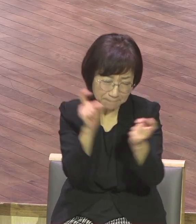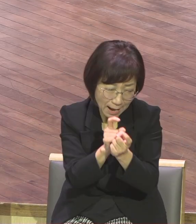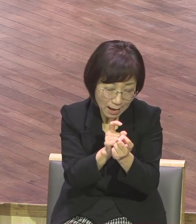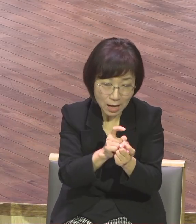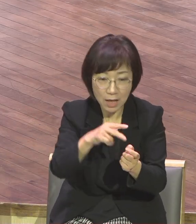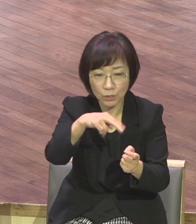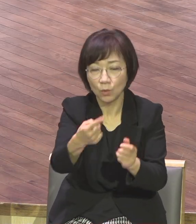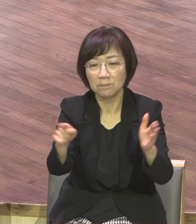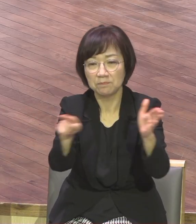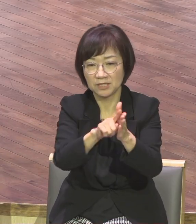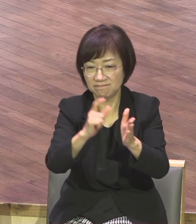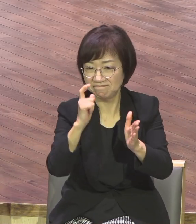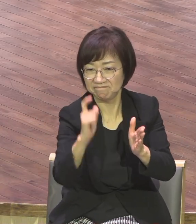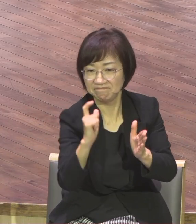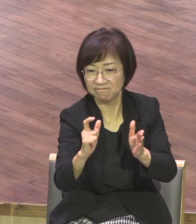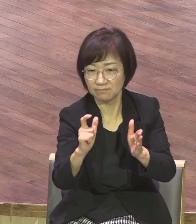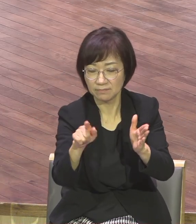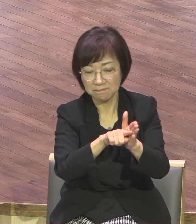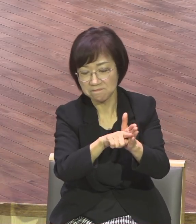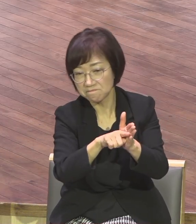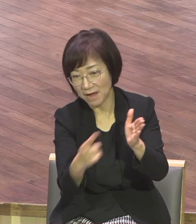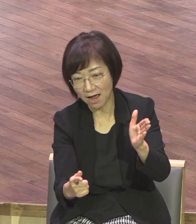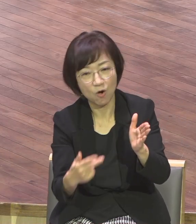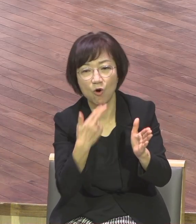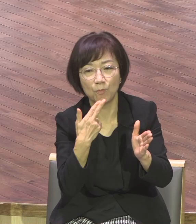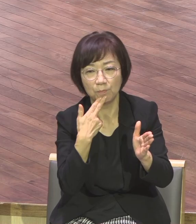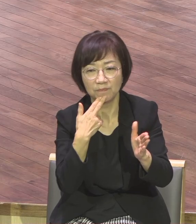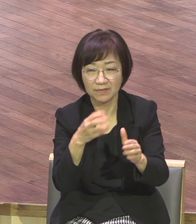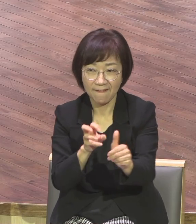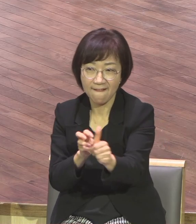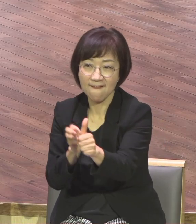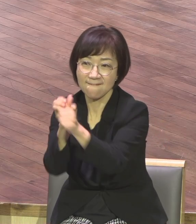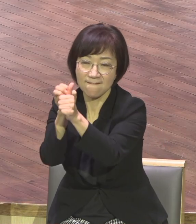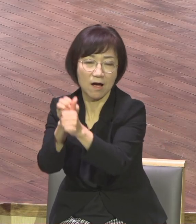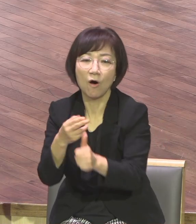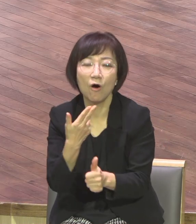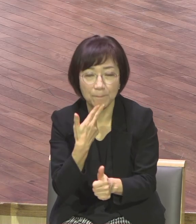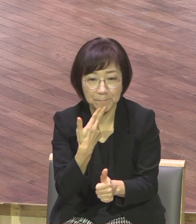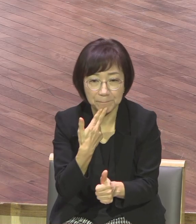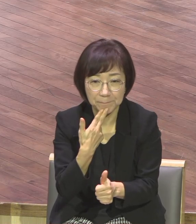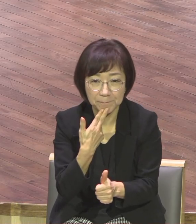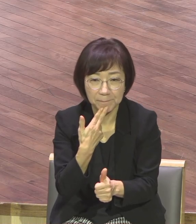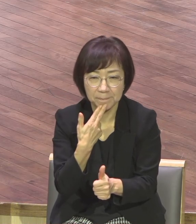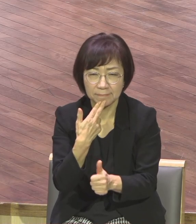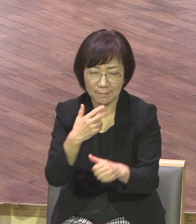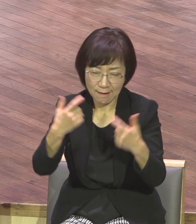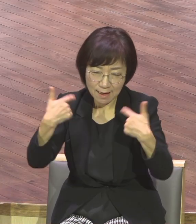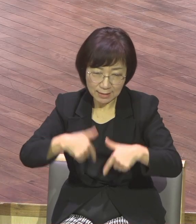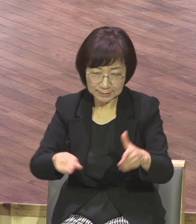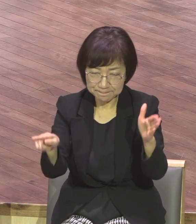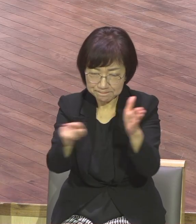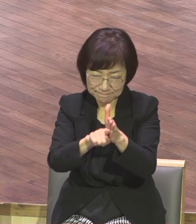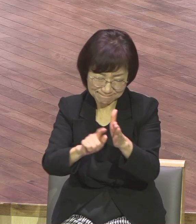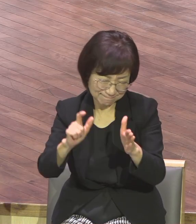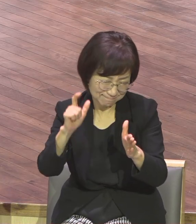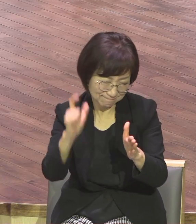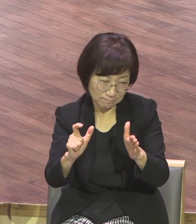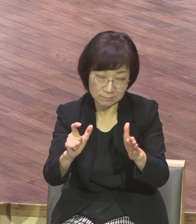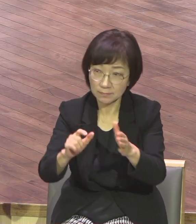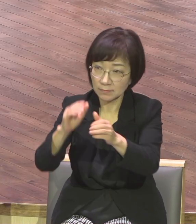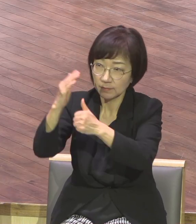변질되고 흔들리질 않아. 배신하지 않아. 자신의 위치를 지키고 자신에게 맡겨준